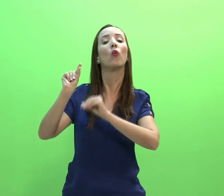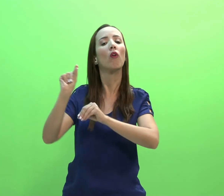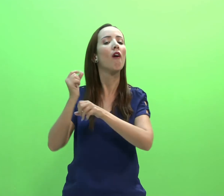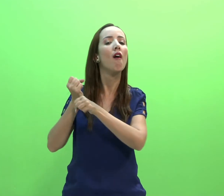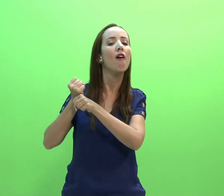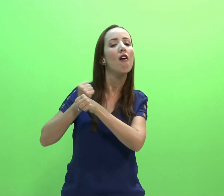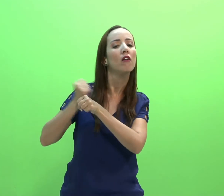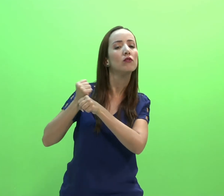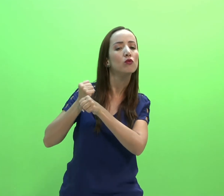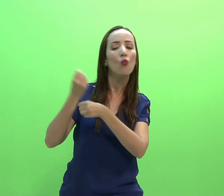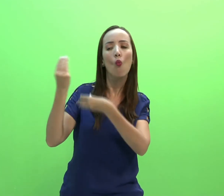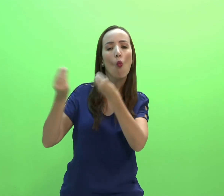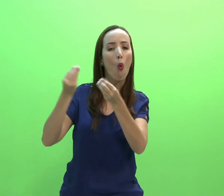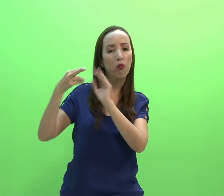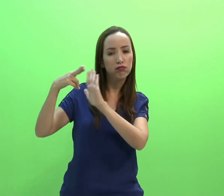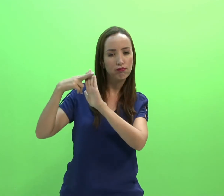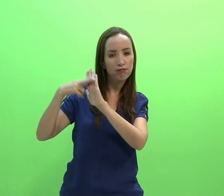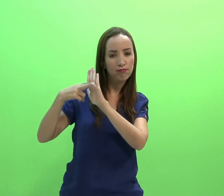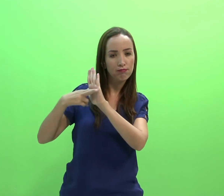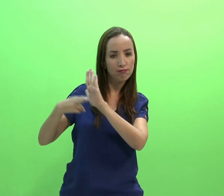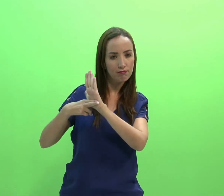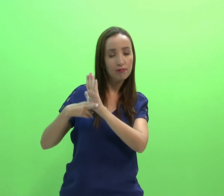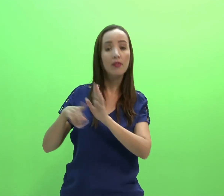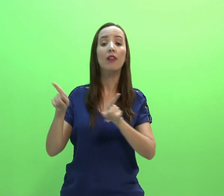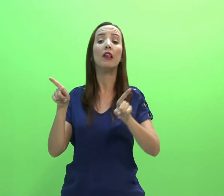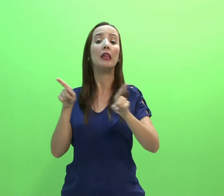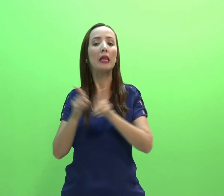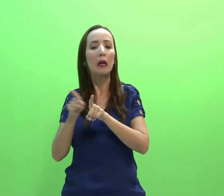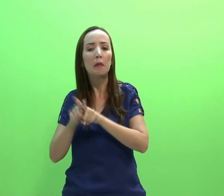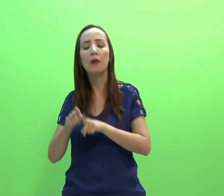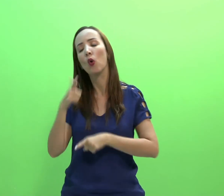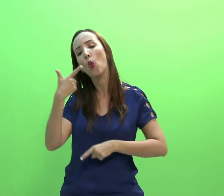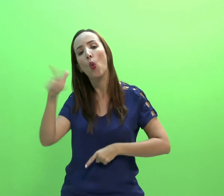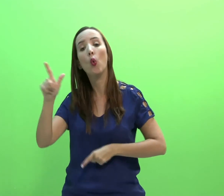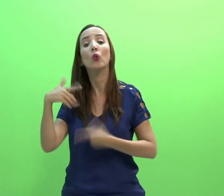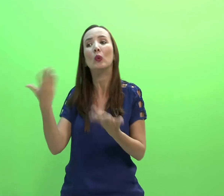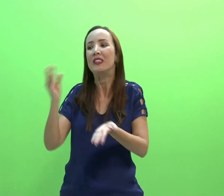Com relação à data, qual a regra para isso? Qual a norma?